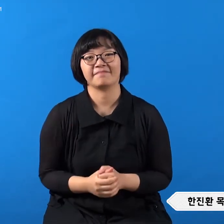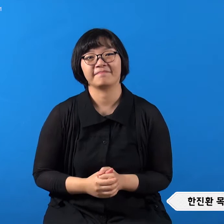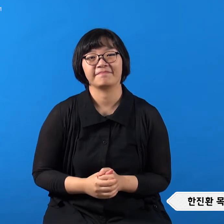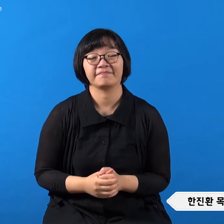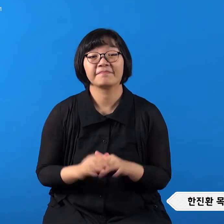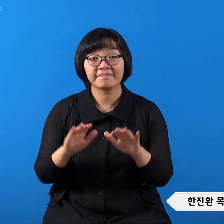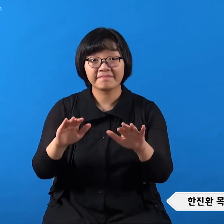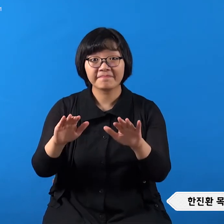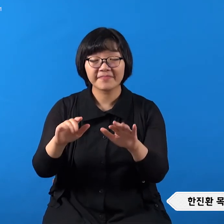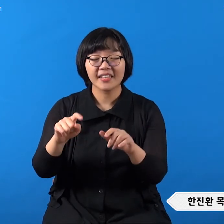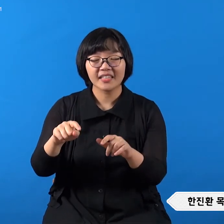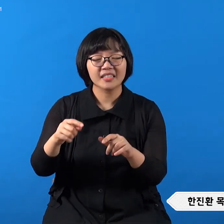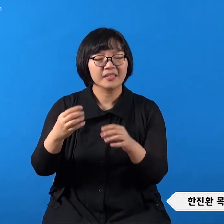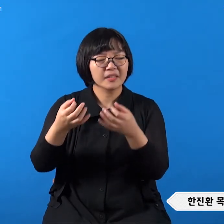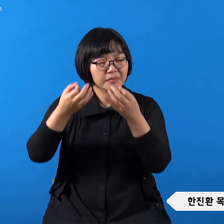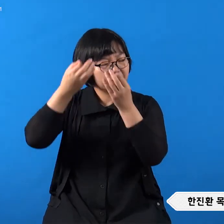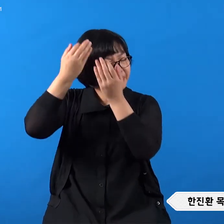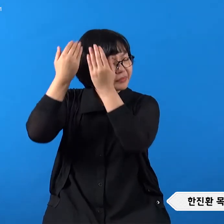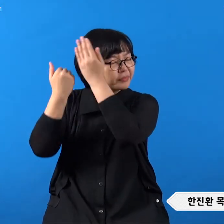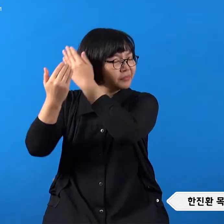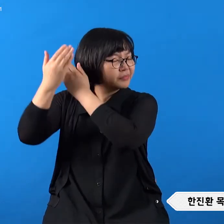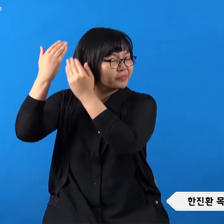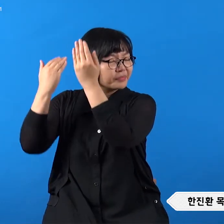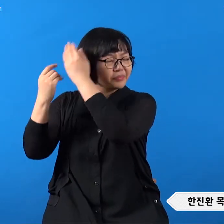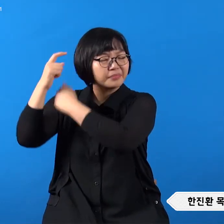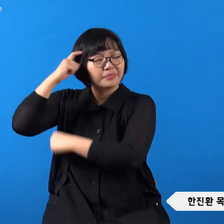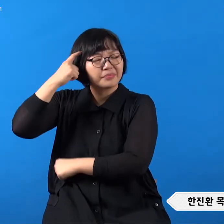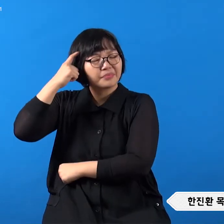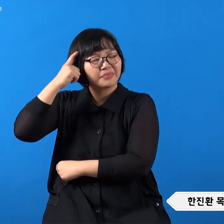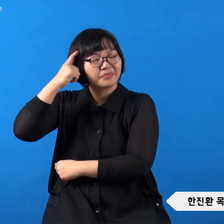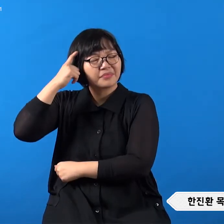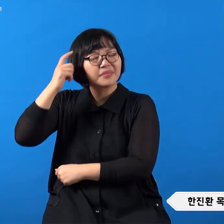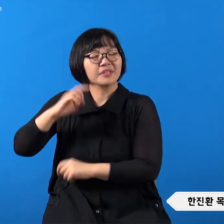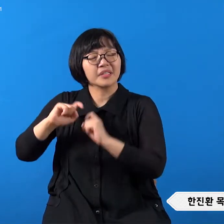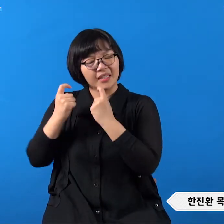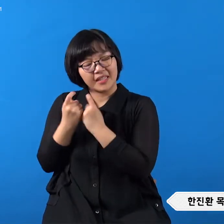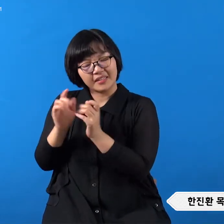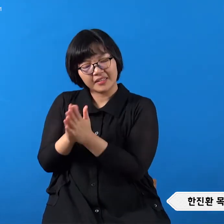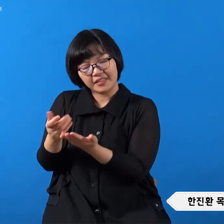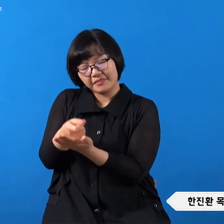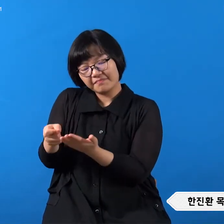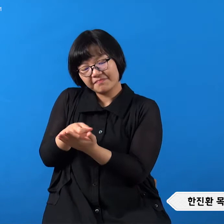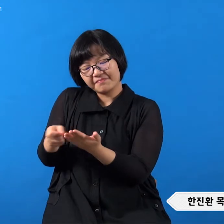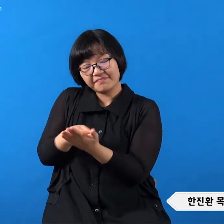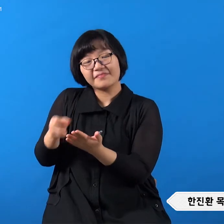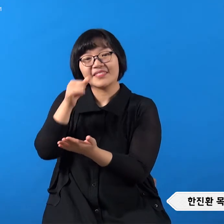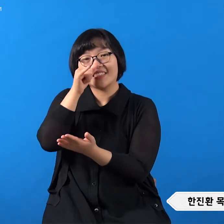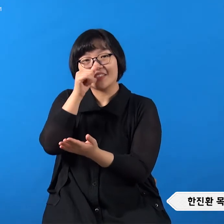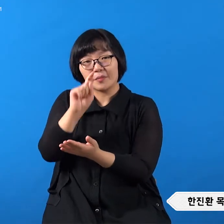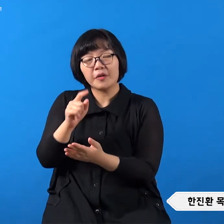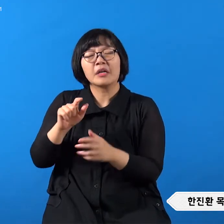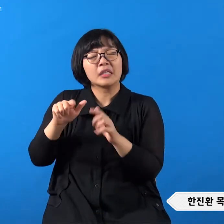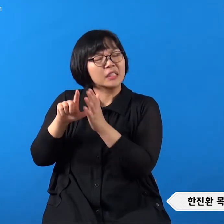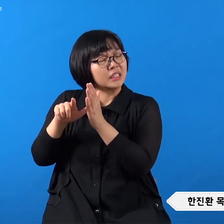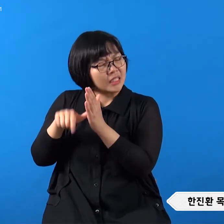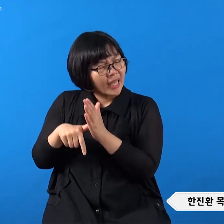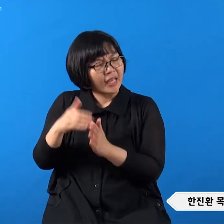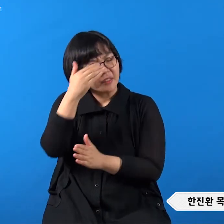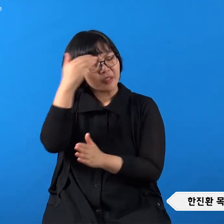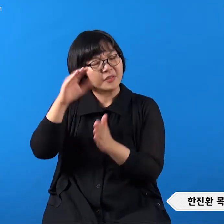웨슬리가 그 당시를 회고하면서 자기 일기장에 이렇게 썼습니다. 그때 나는 아들로서의 믿음이